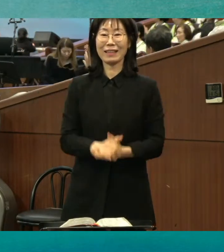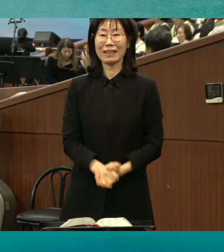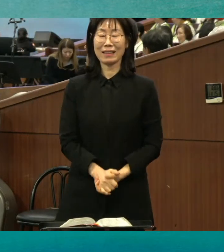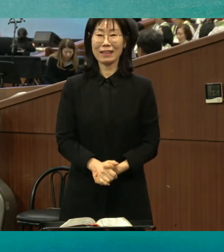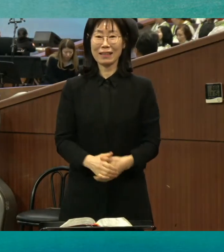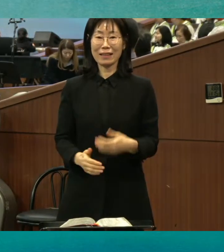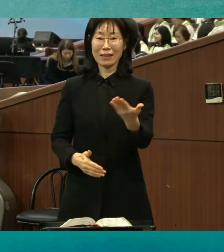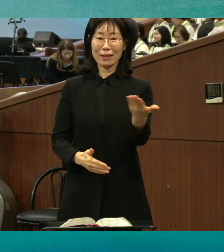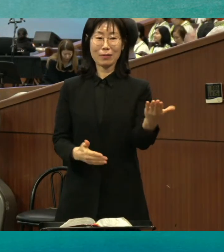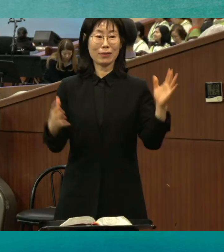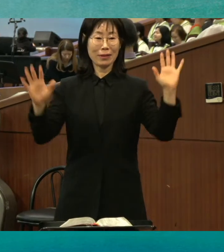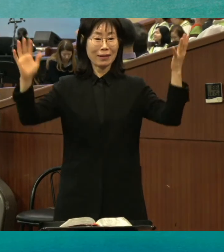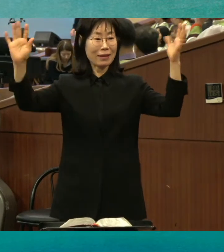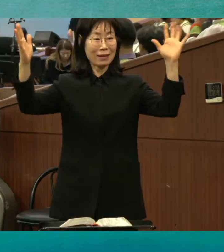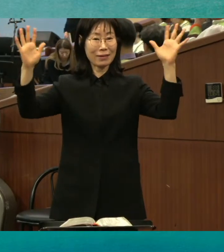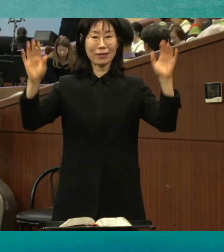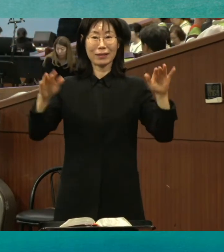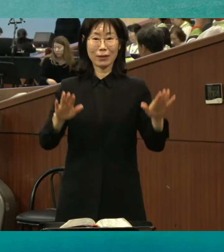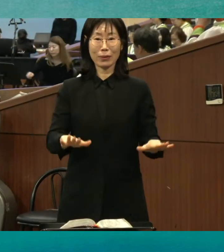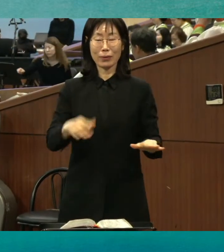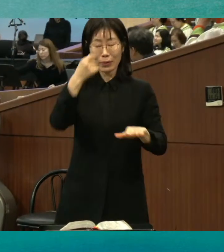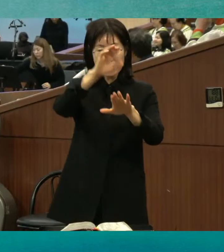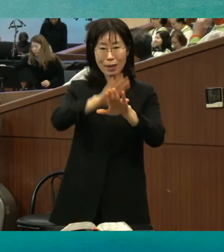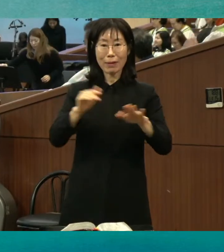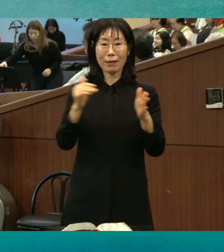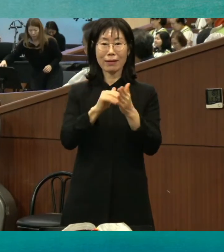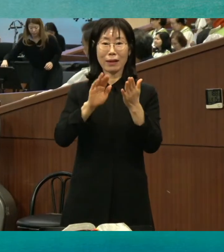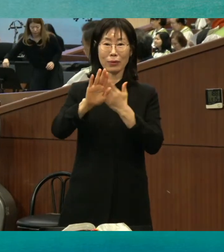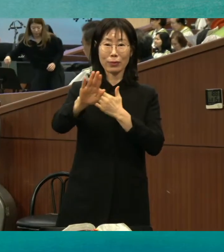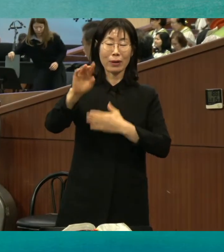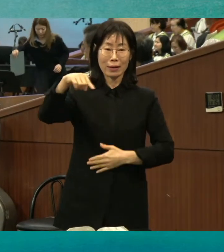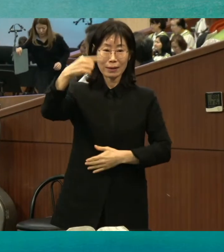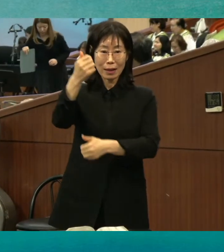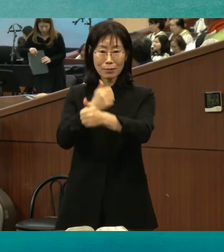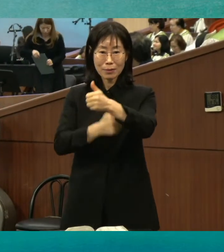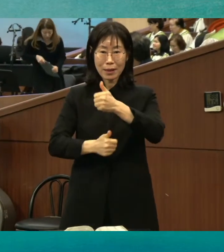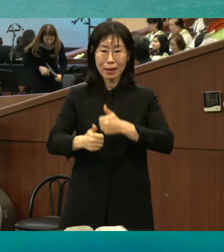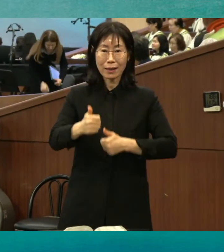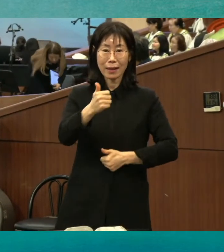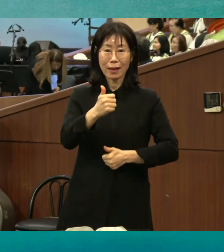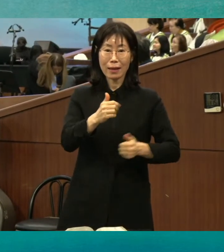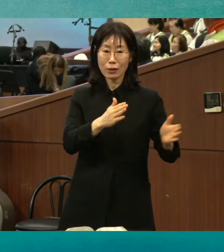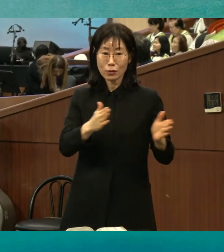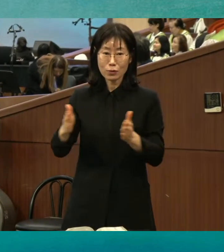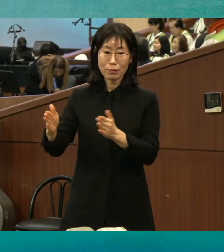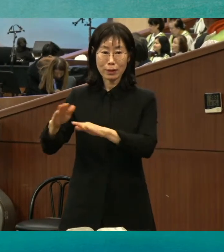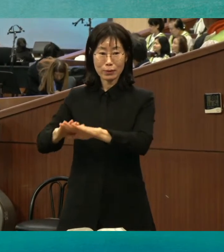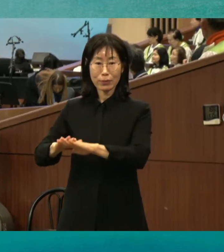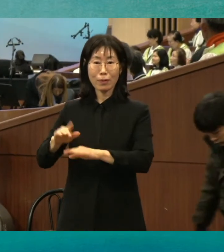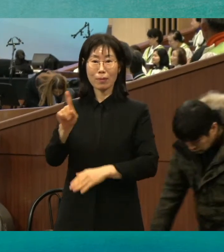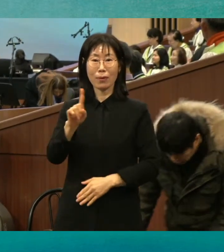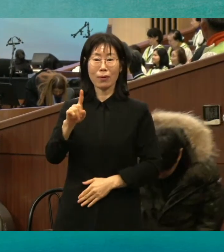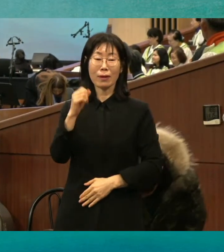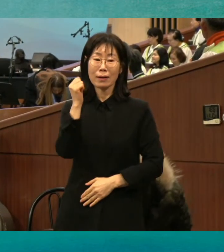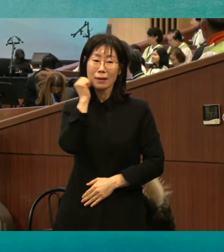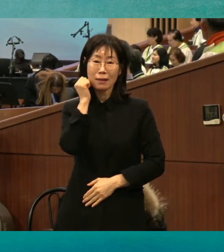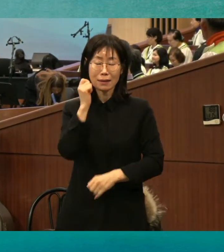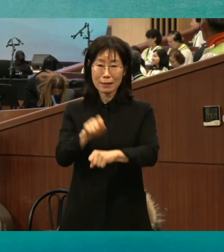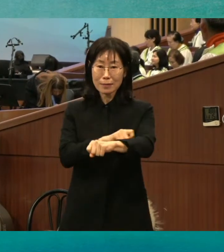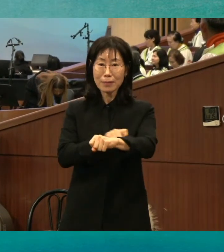여러분들을 환영합니다. 자, 오늘 예배 후에는 다음 세대에서 준비한 특별한 간식,